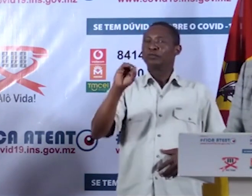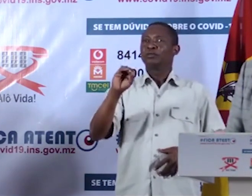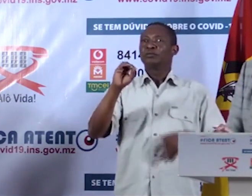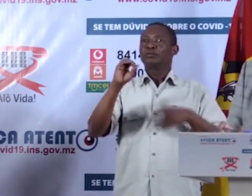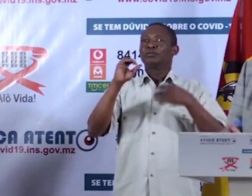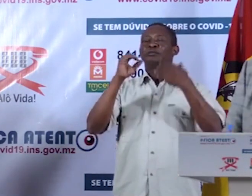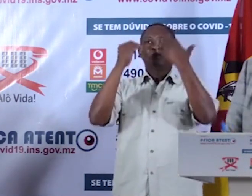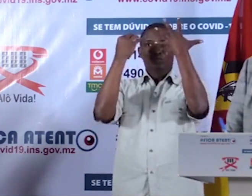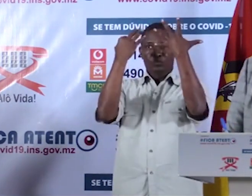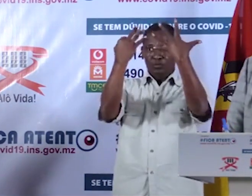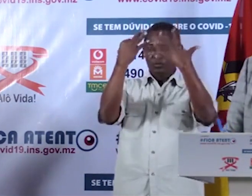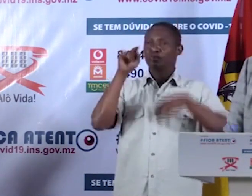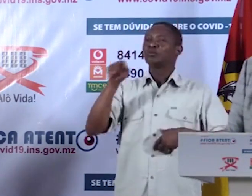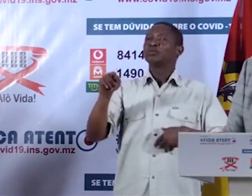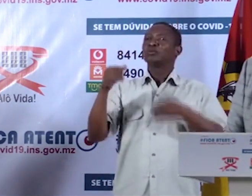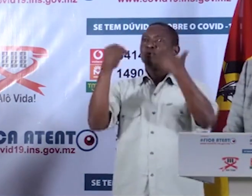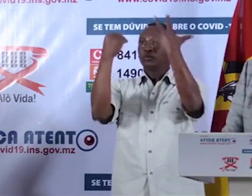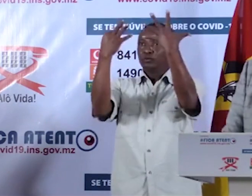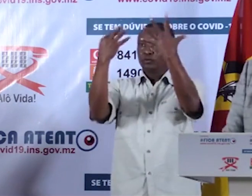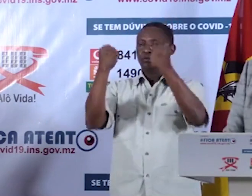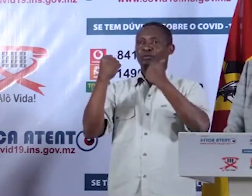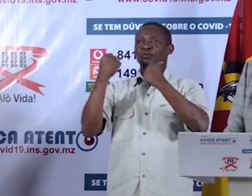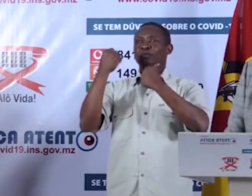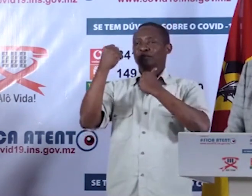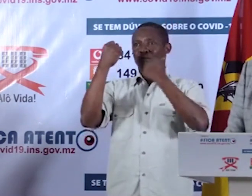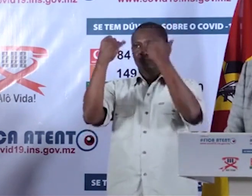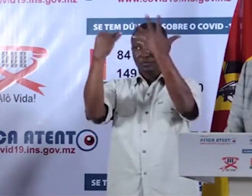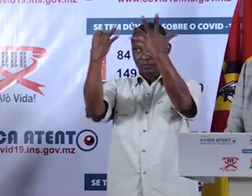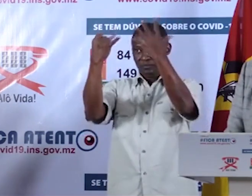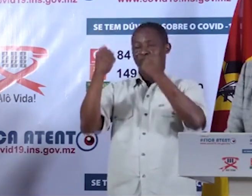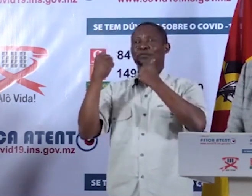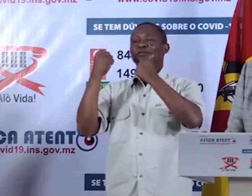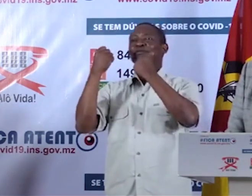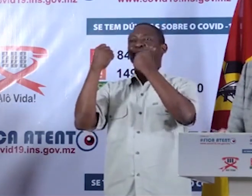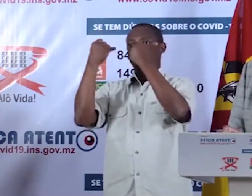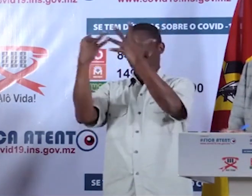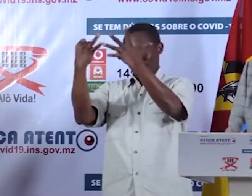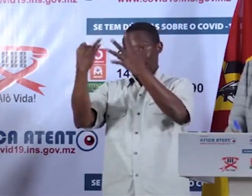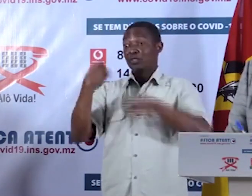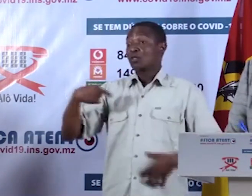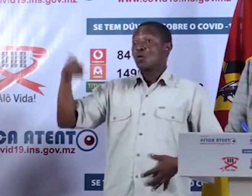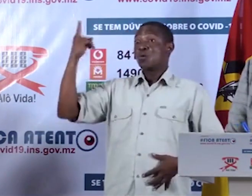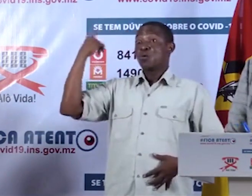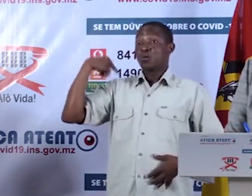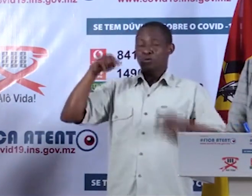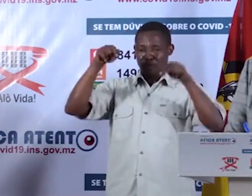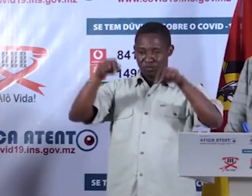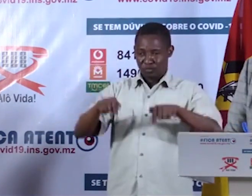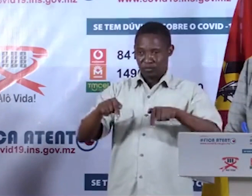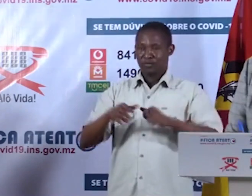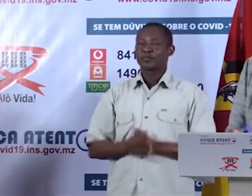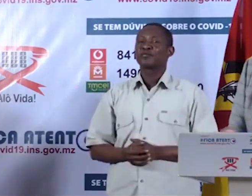100.877 casos foram registrados nas últimas 24 horas, o que